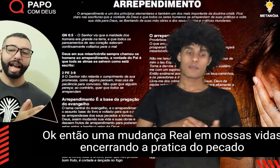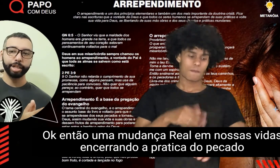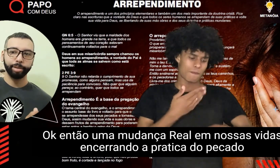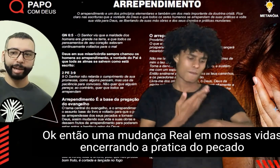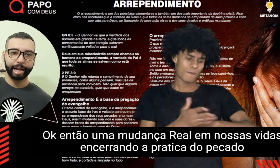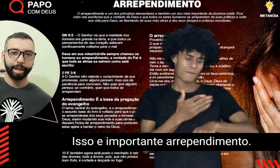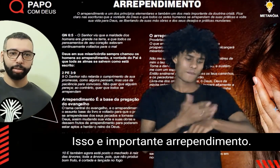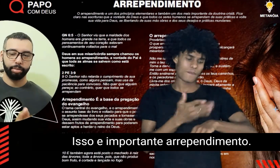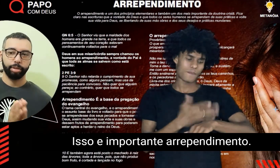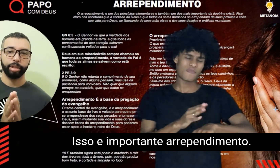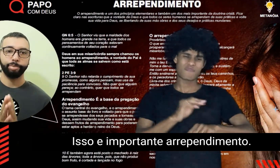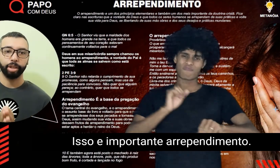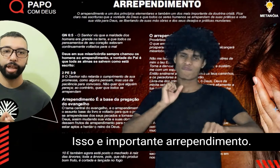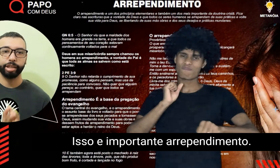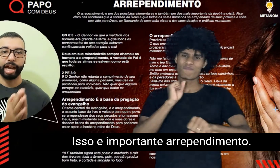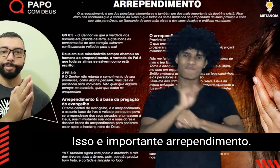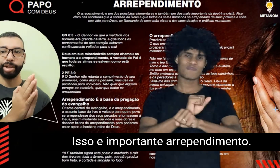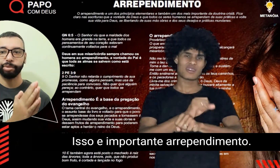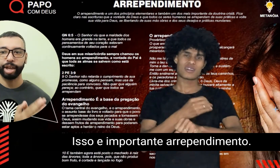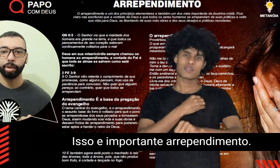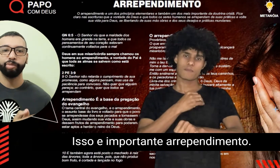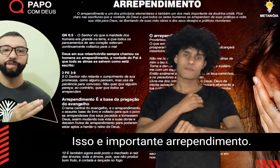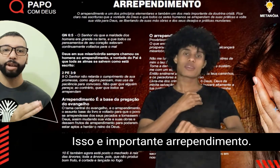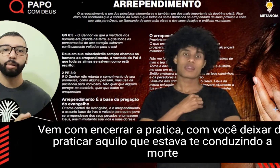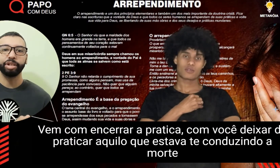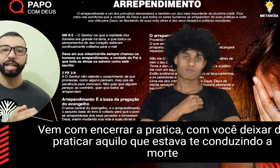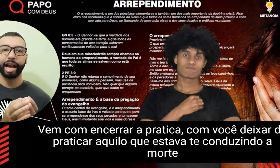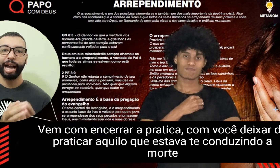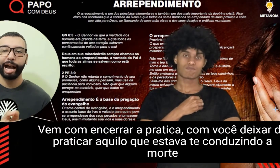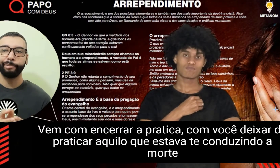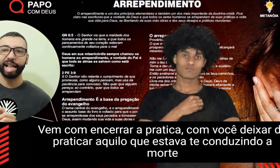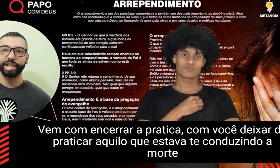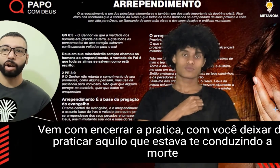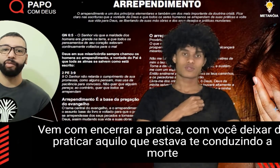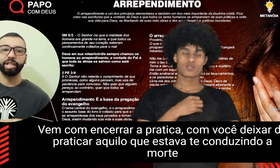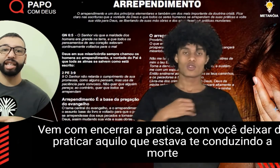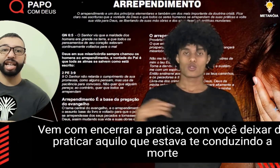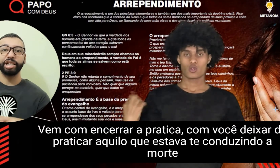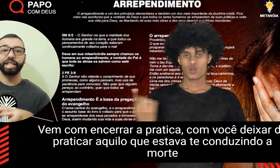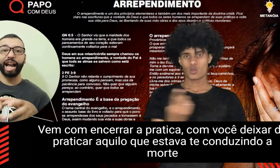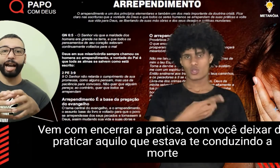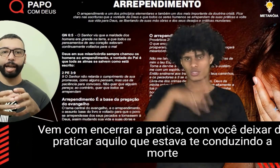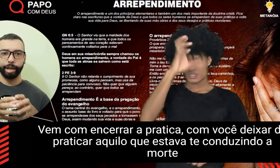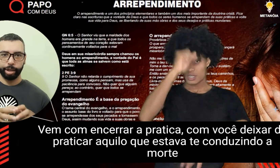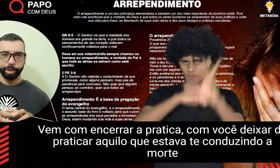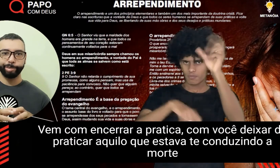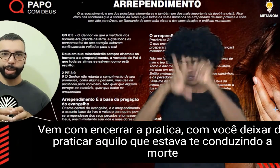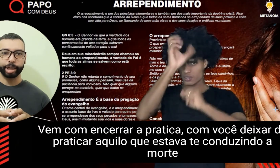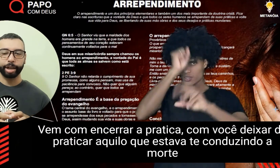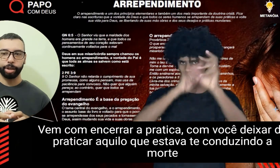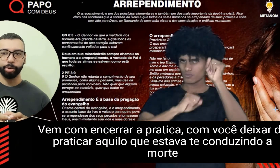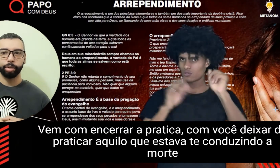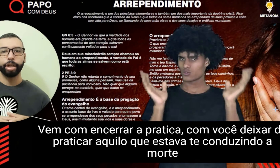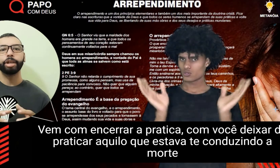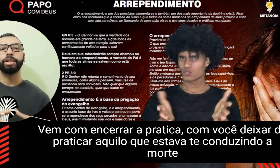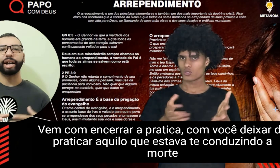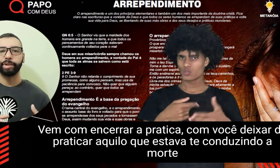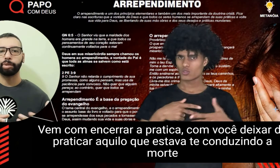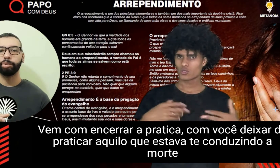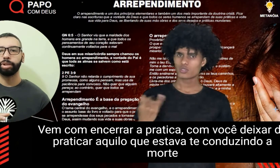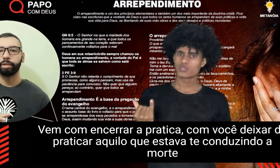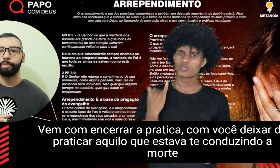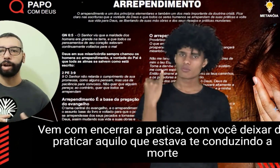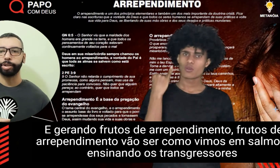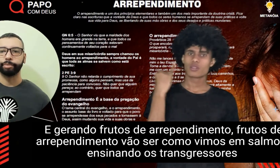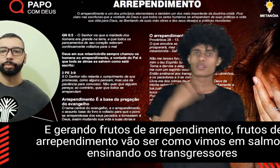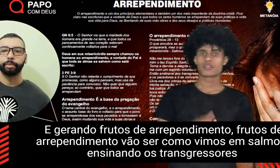a prática do pecado, isso é importante, arrependimento vem com encerrar a prática, com você deixar de praticar aquilo que estava